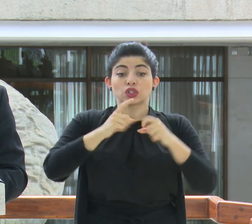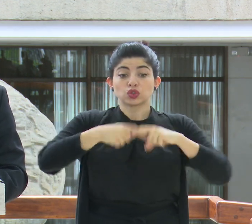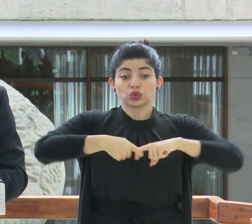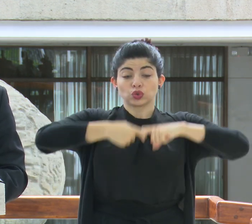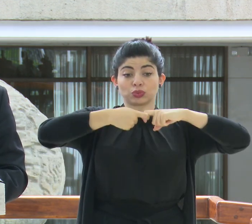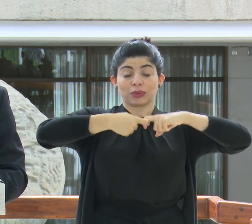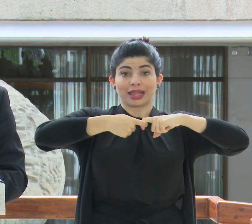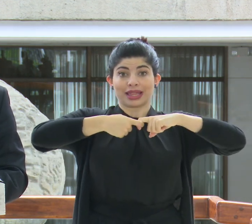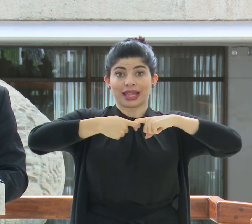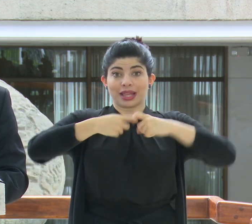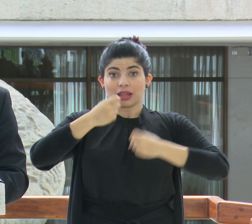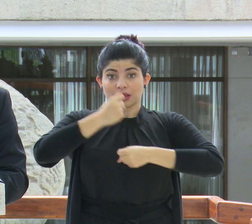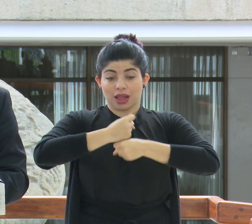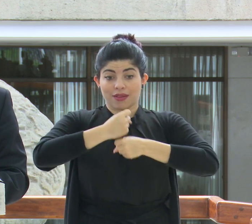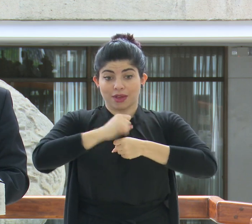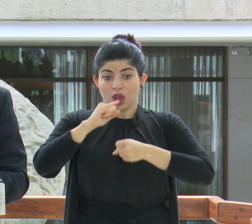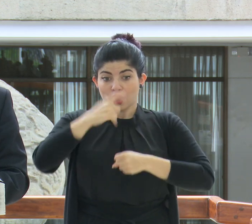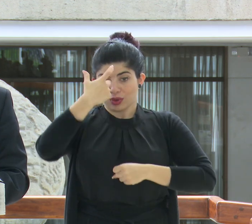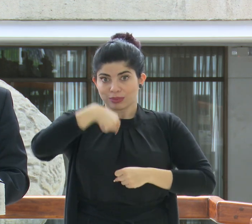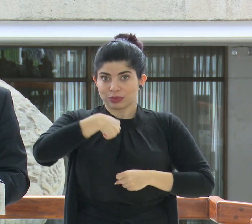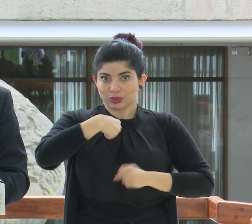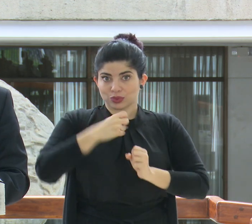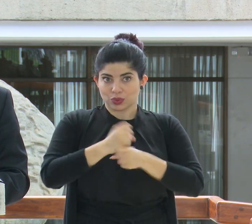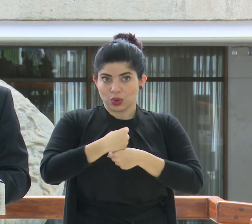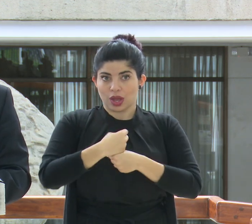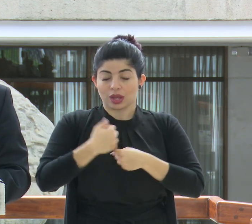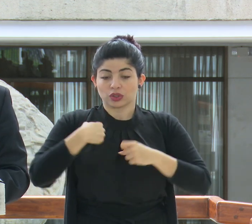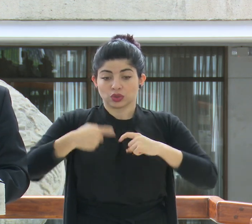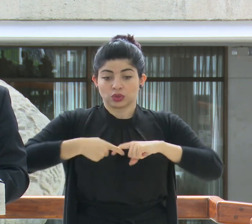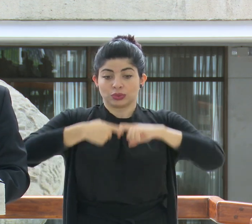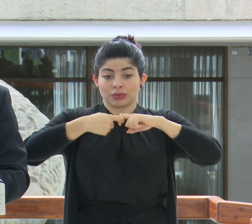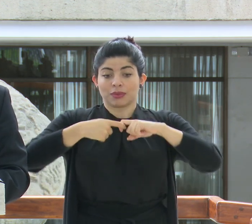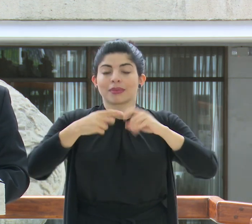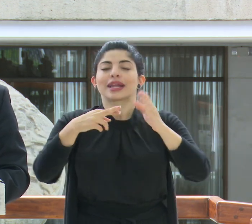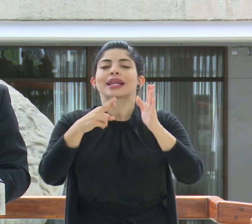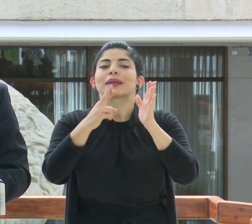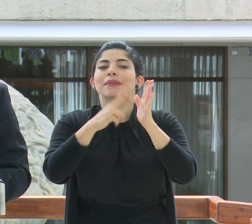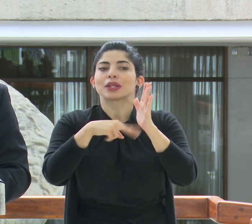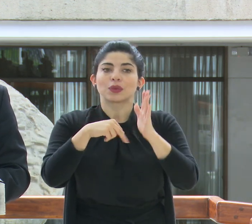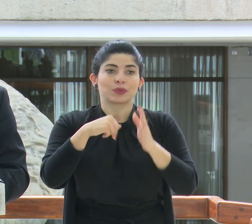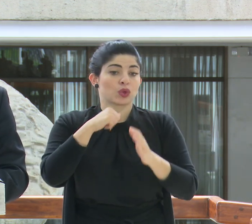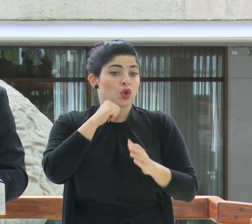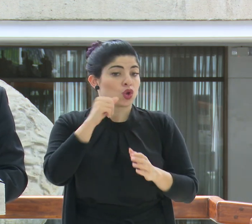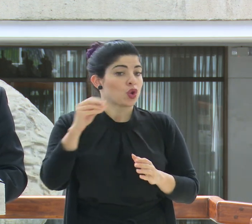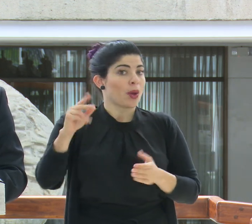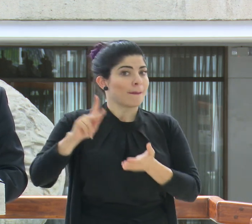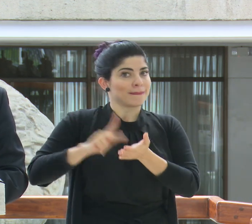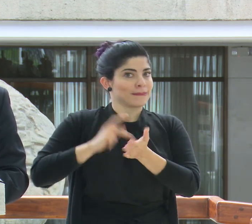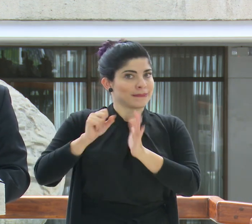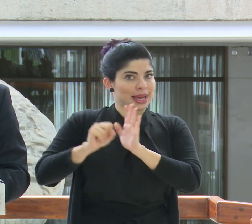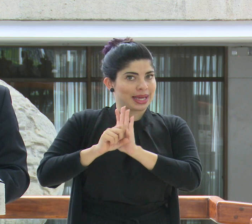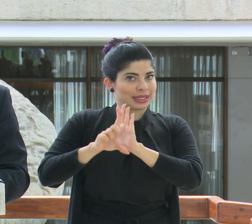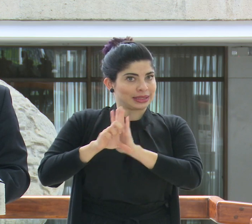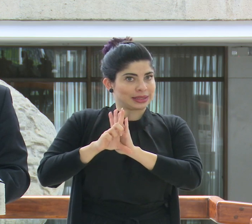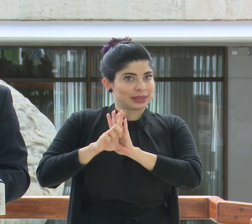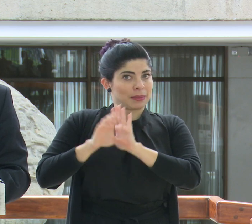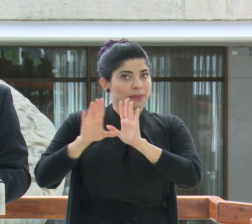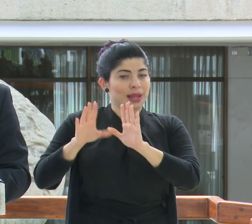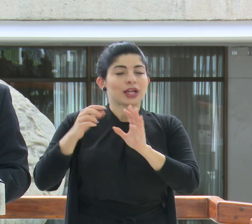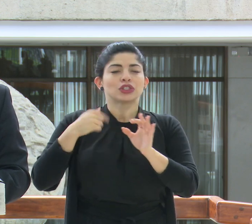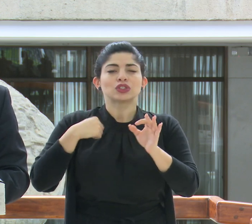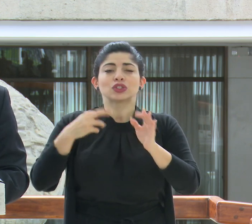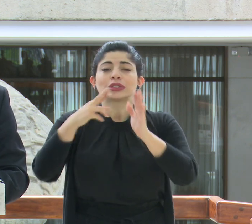suspende sus funciones, como lo estoy haciendo yo en este caso, reitero, no recibe remuneración de la Asamblea. Insisto en